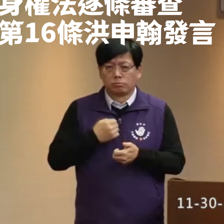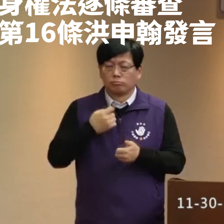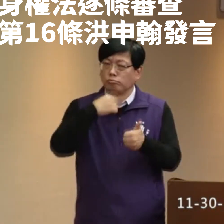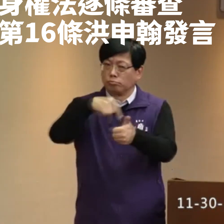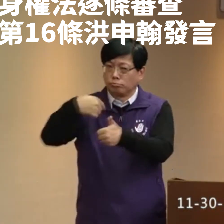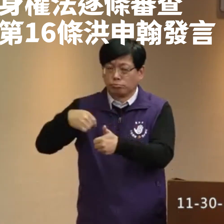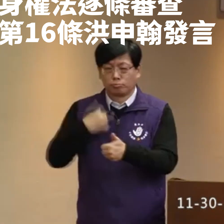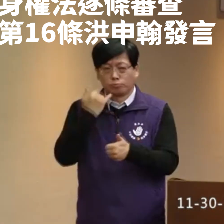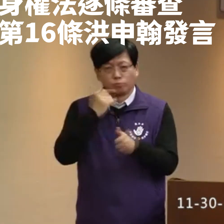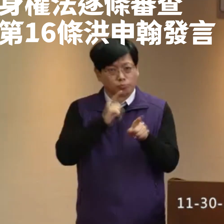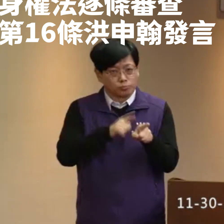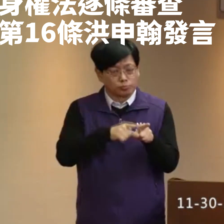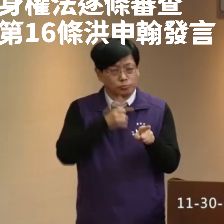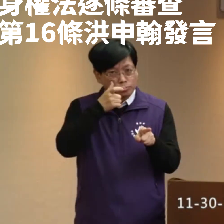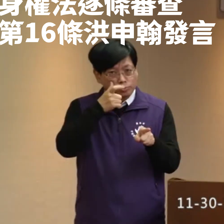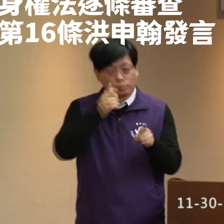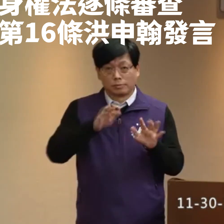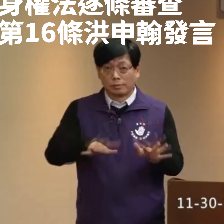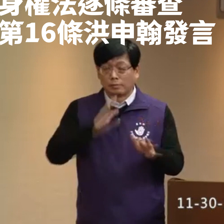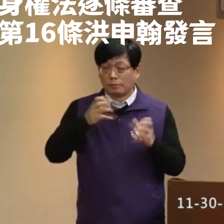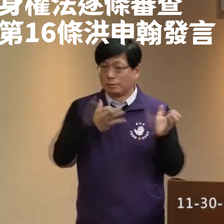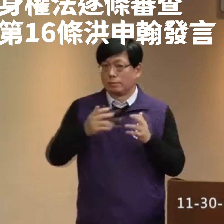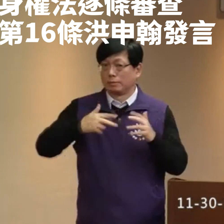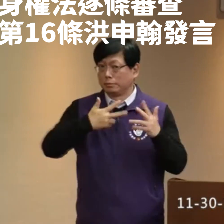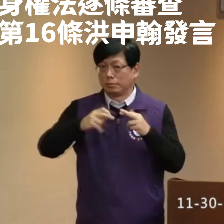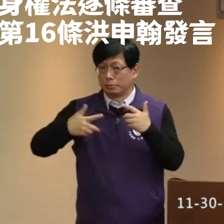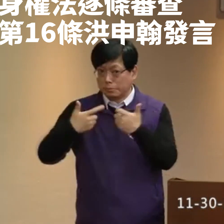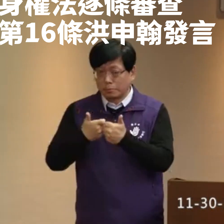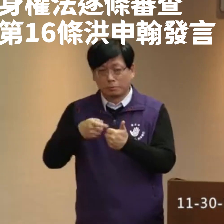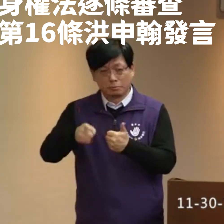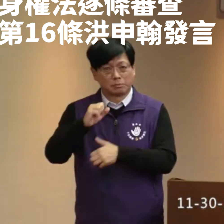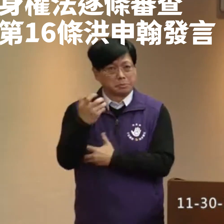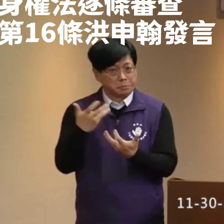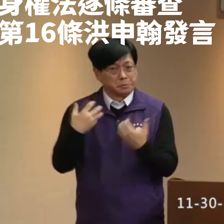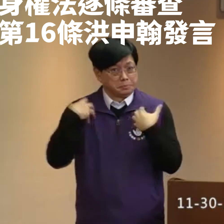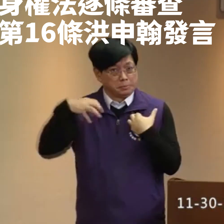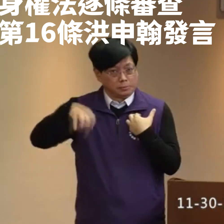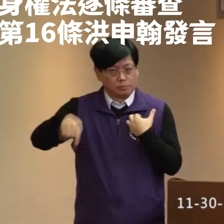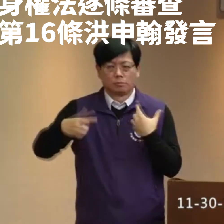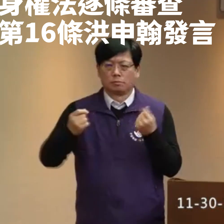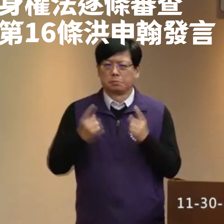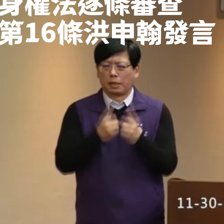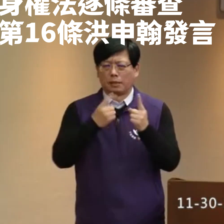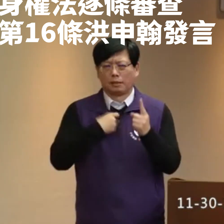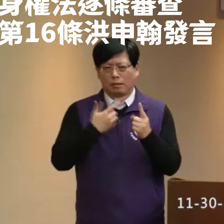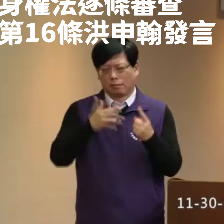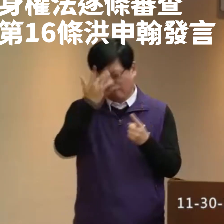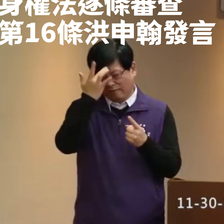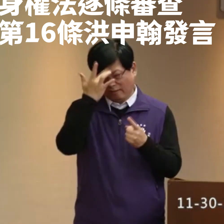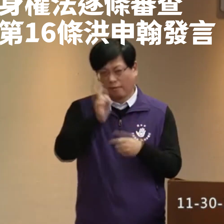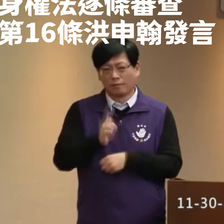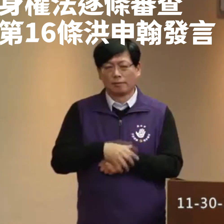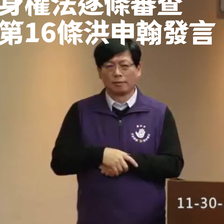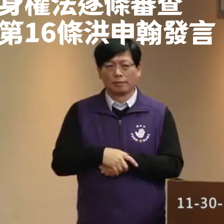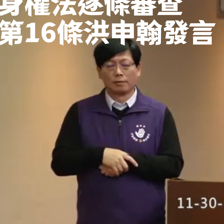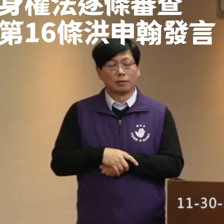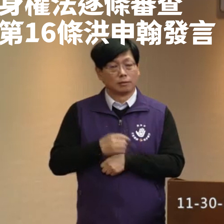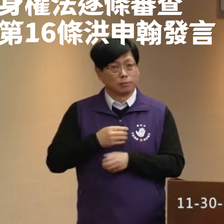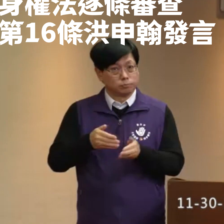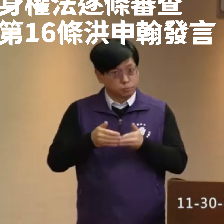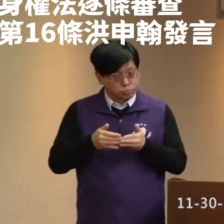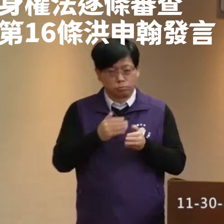大家怎么做。可是今天合理调整的义务的提供方，他还是会在这里面会遇到很多的阻碍。我们会